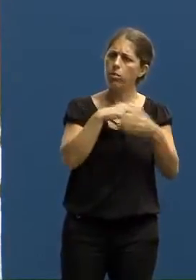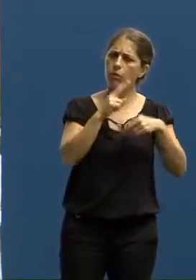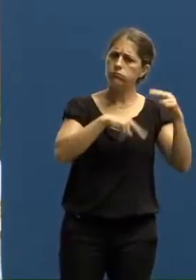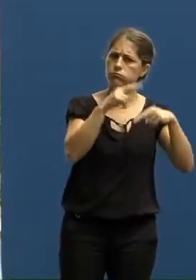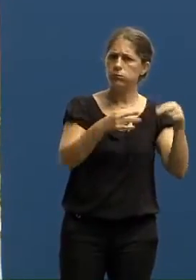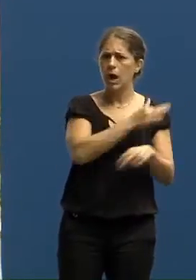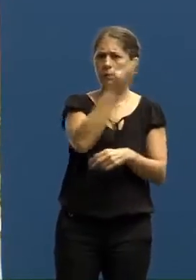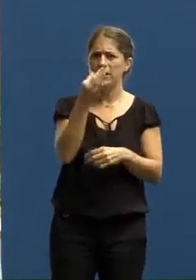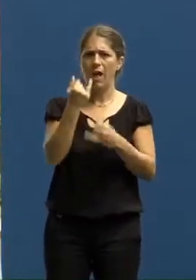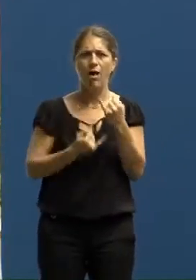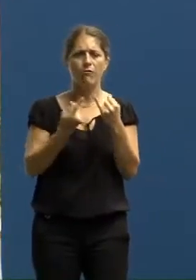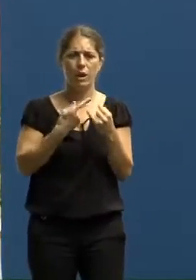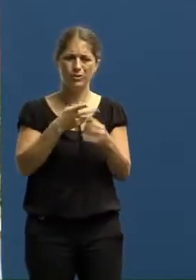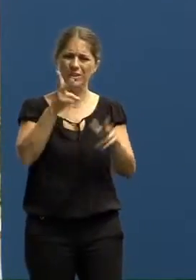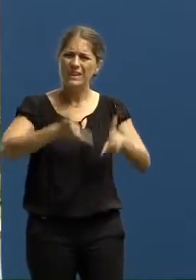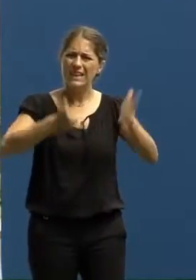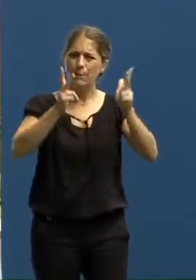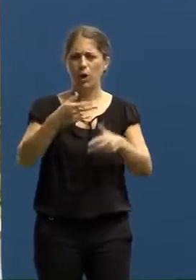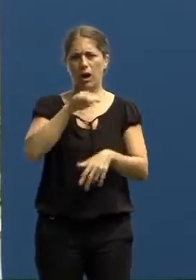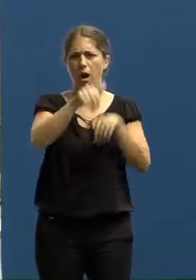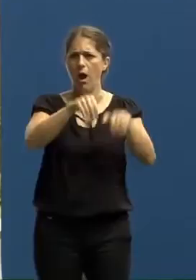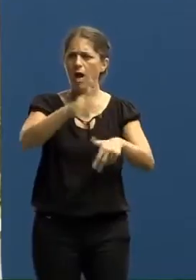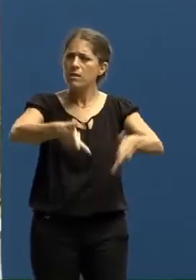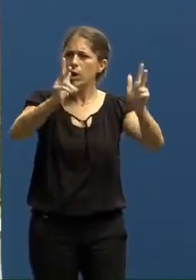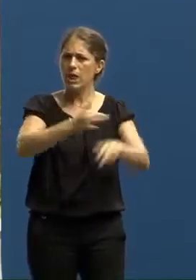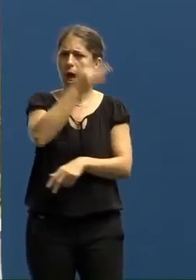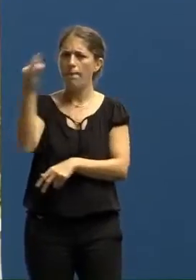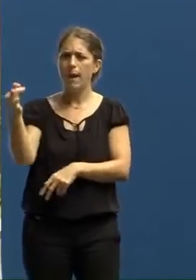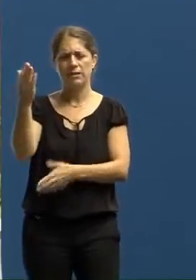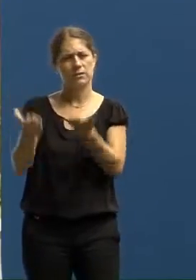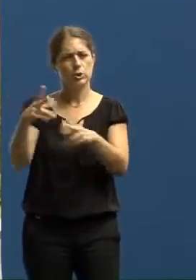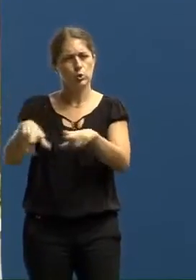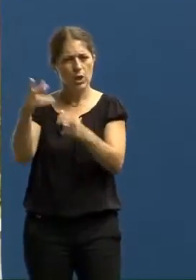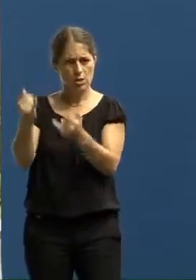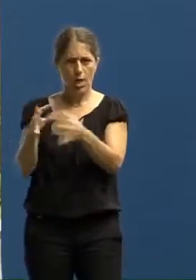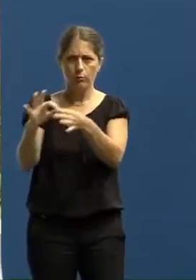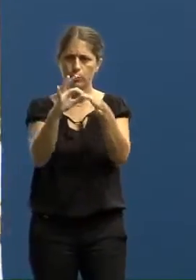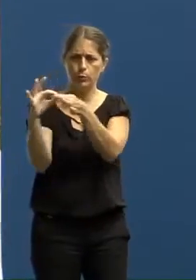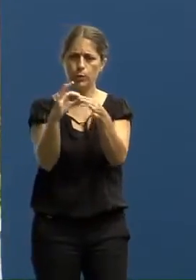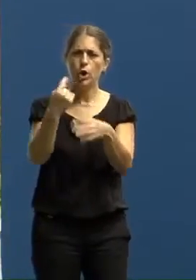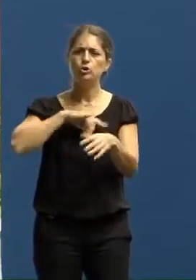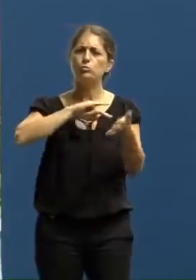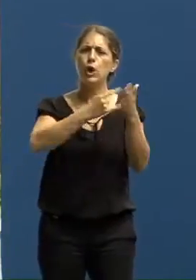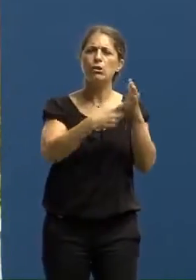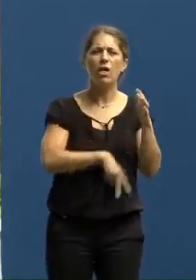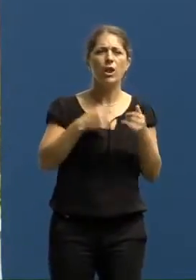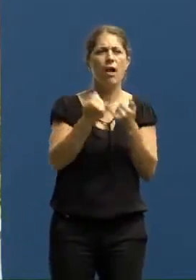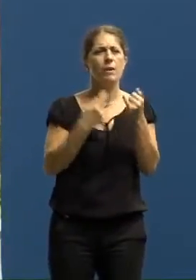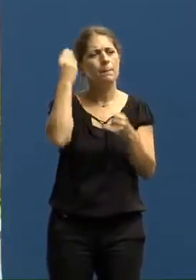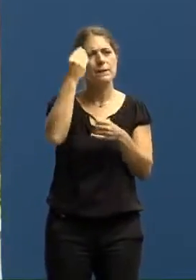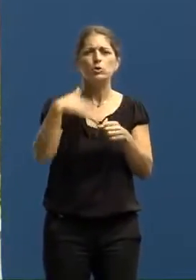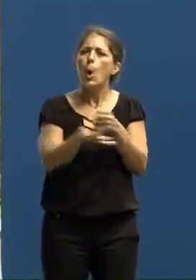compromiso radical ca democracia e ca xustiza social. Cando falamos dun proxecto nacional, dicimos que pensamos en clave de